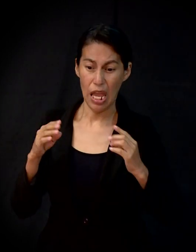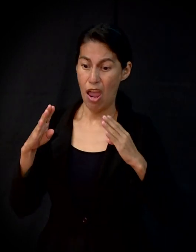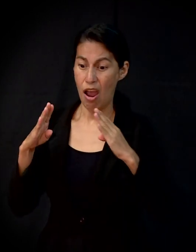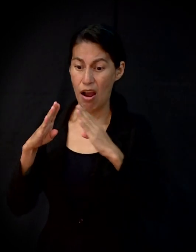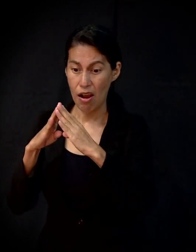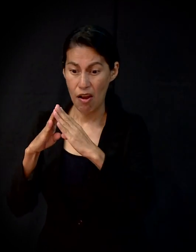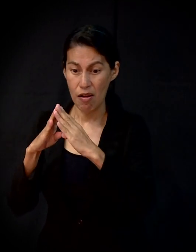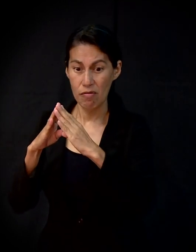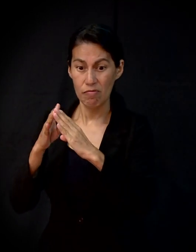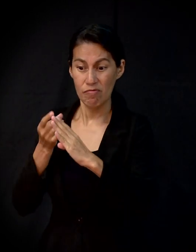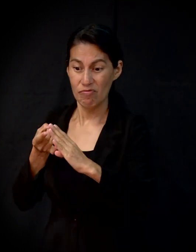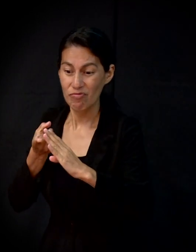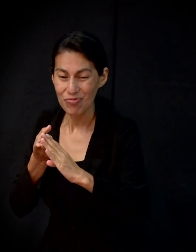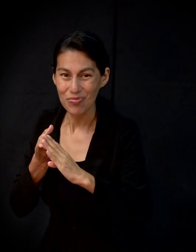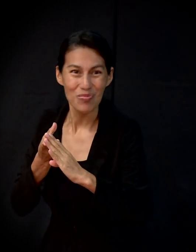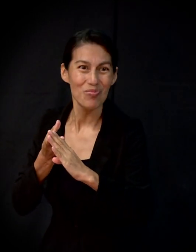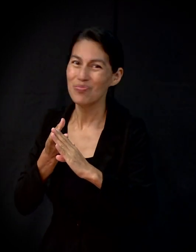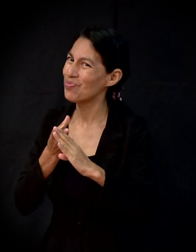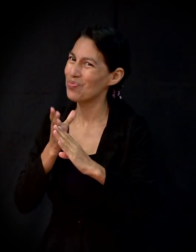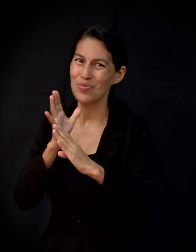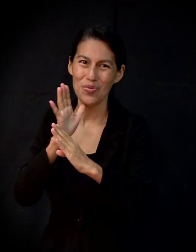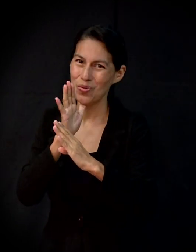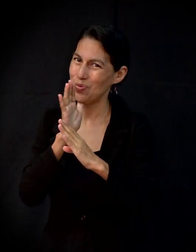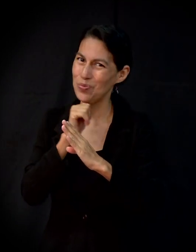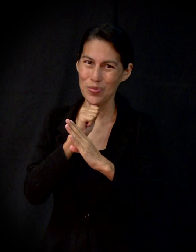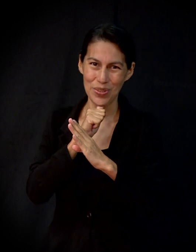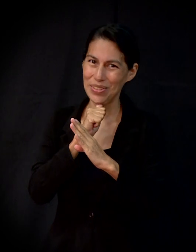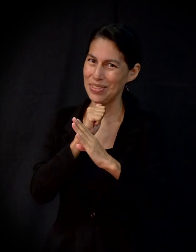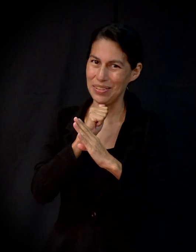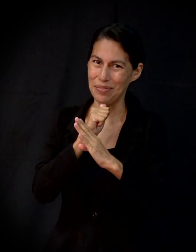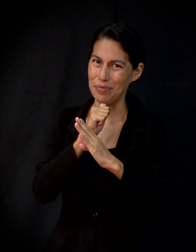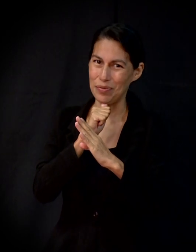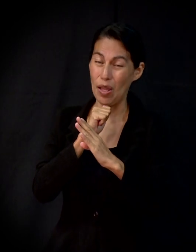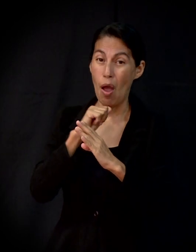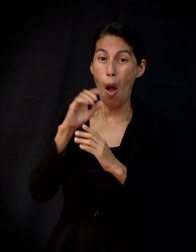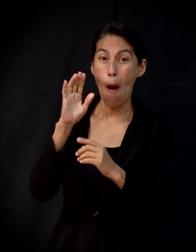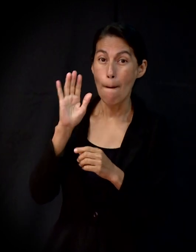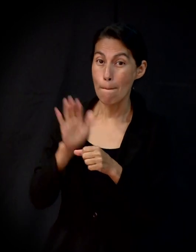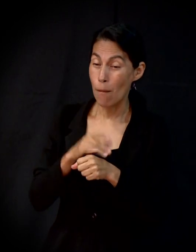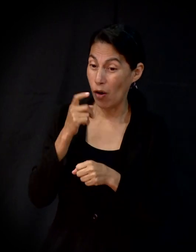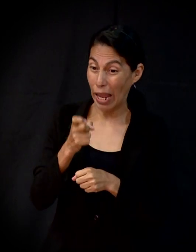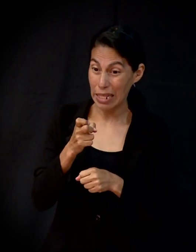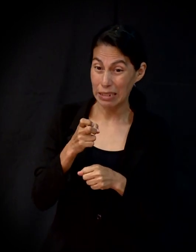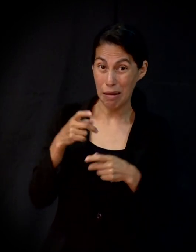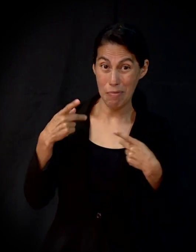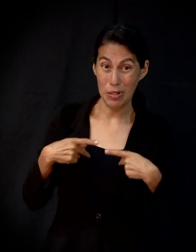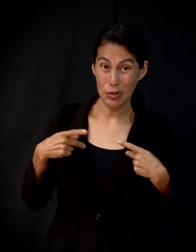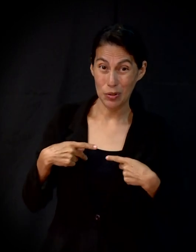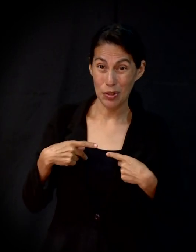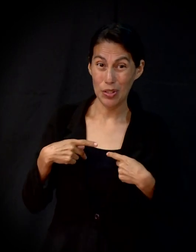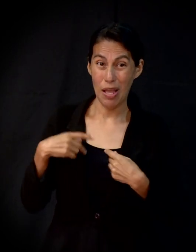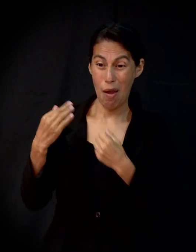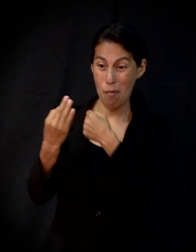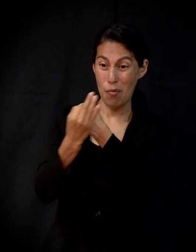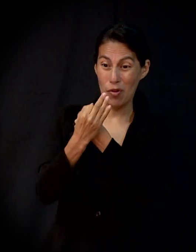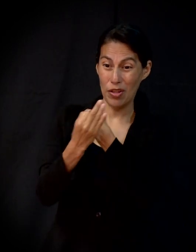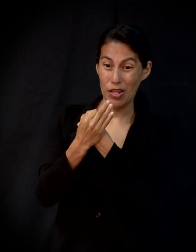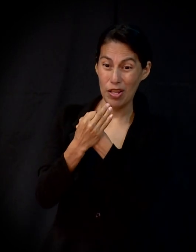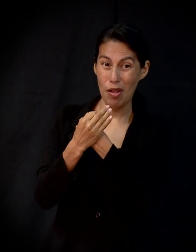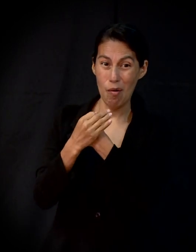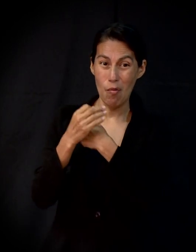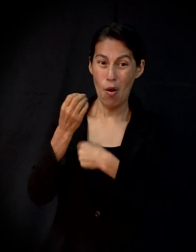hogar, aquella persona que está siendo protegido por ese